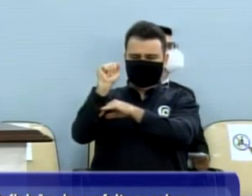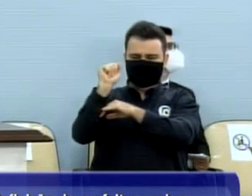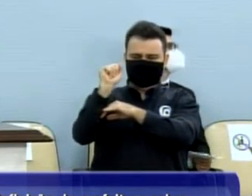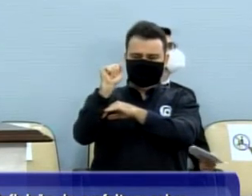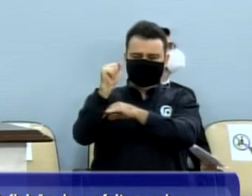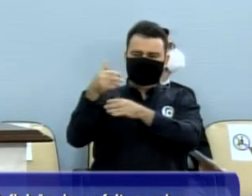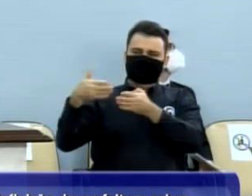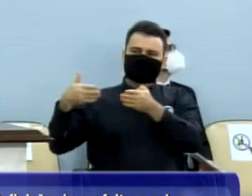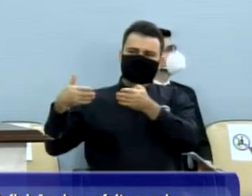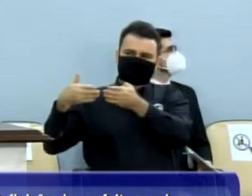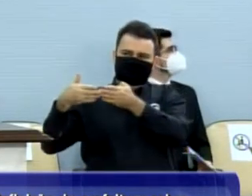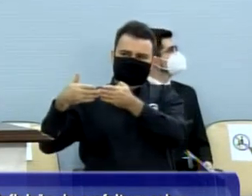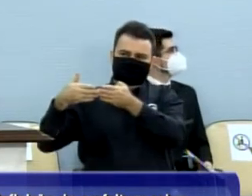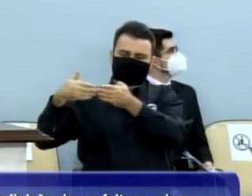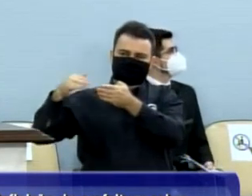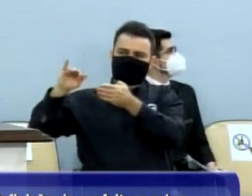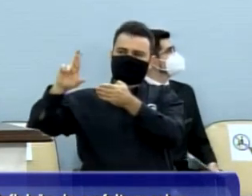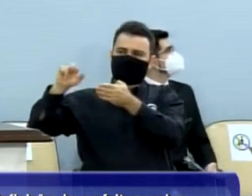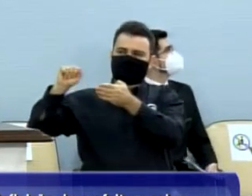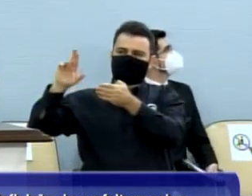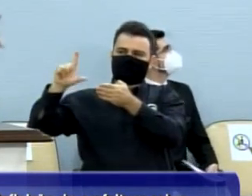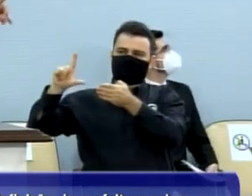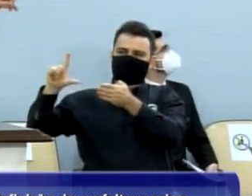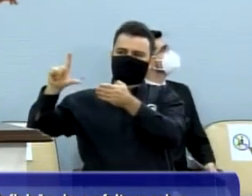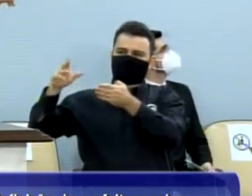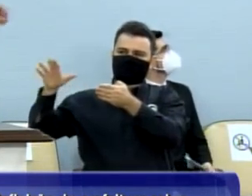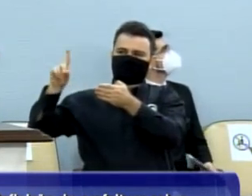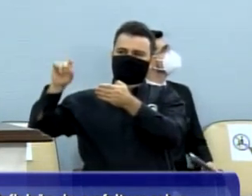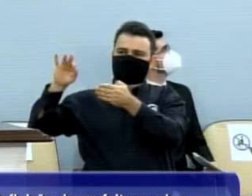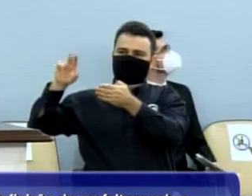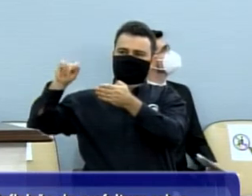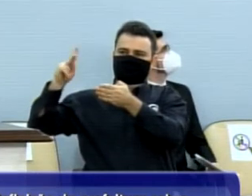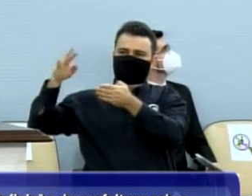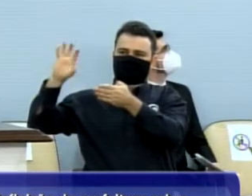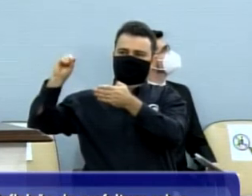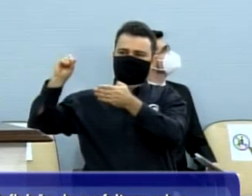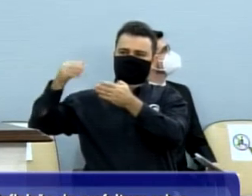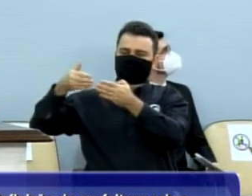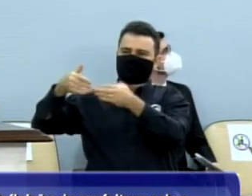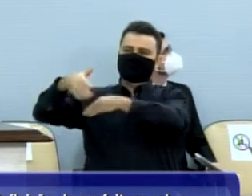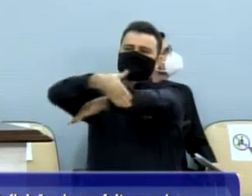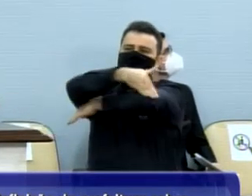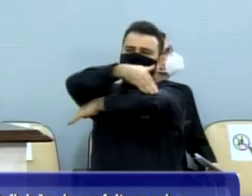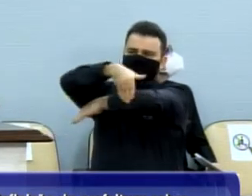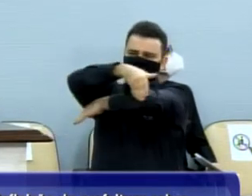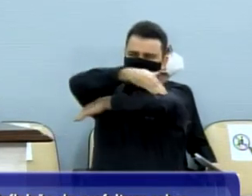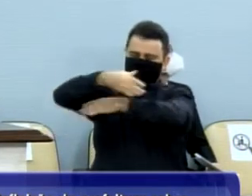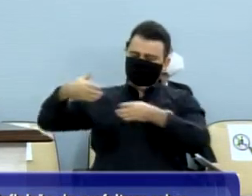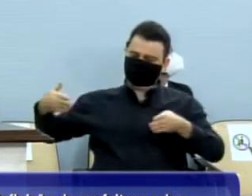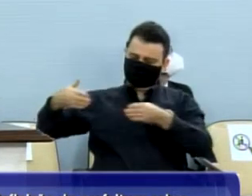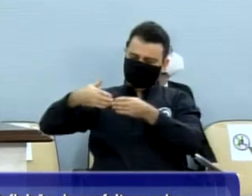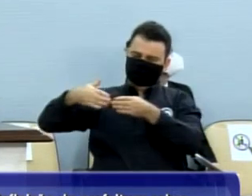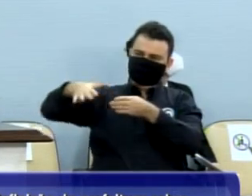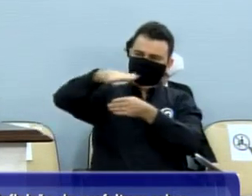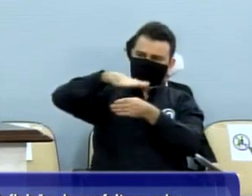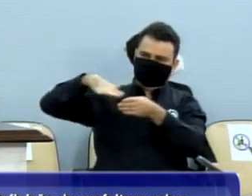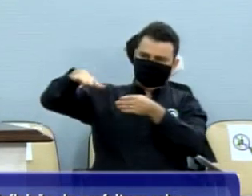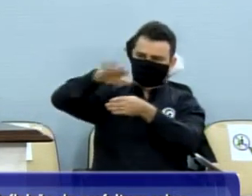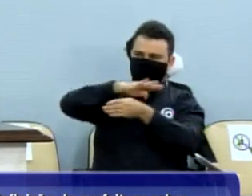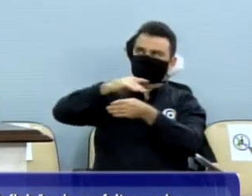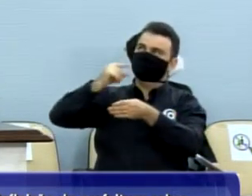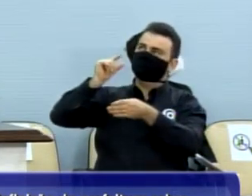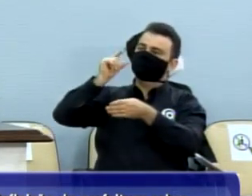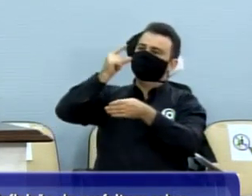Raul de Carvalho, de esquina, não deu para mim mostrar o vídeo aqui, eu estava na minha casa na sexta-feira à